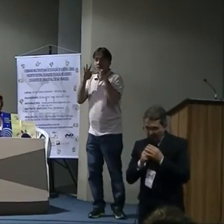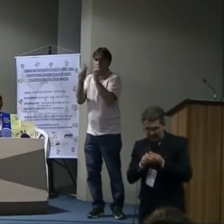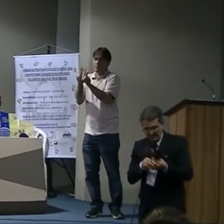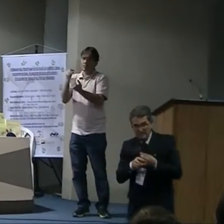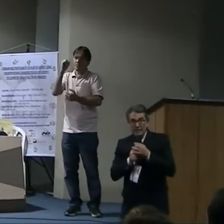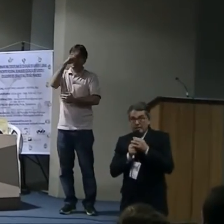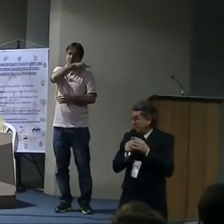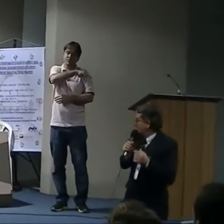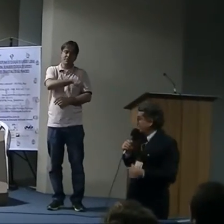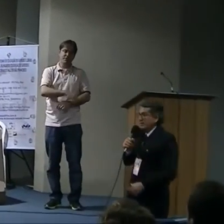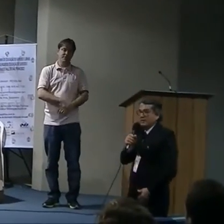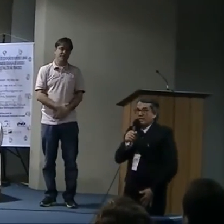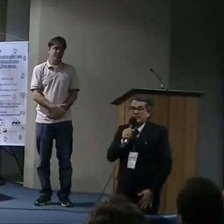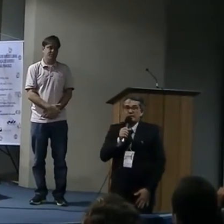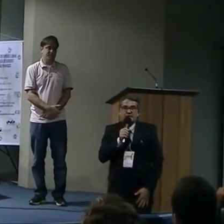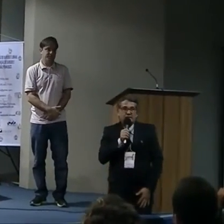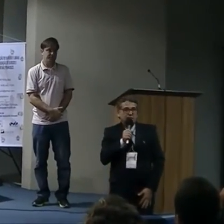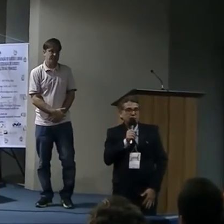Bem,